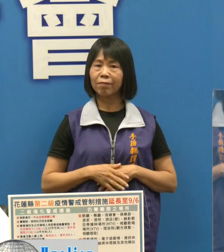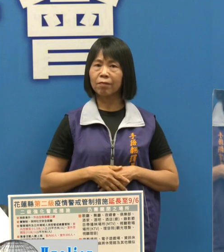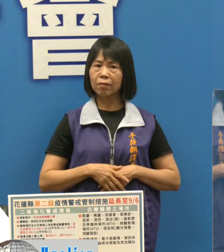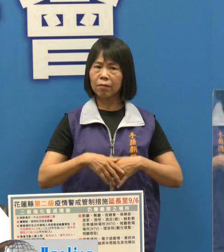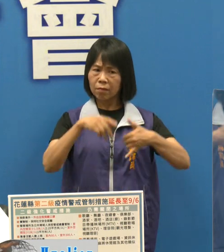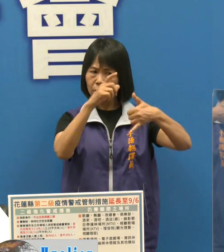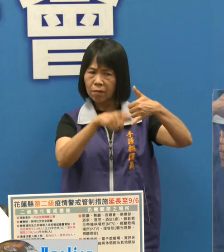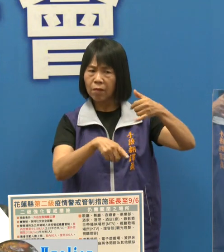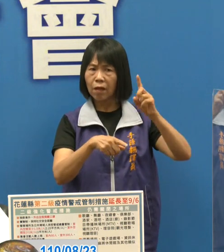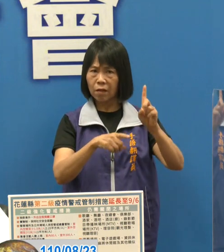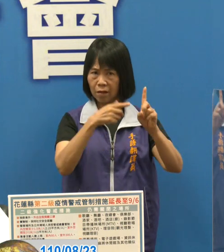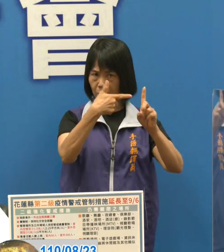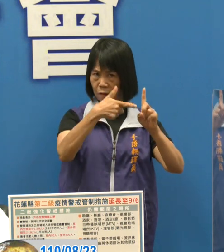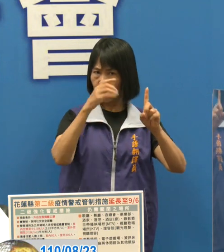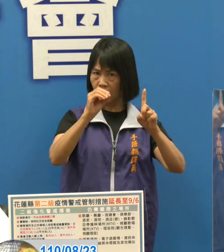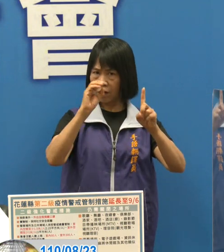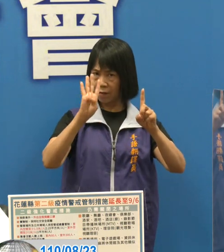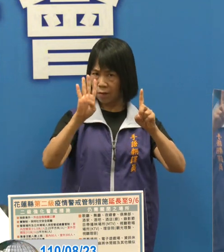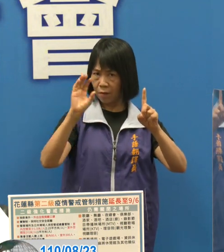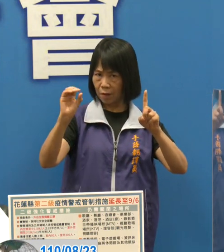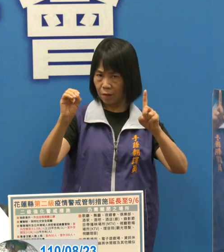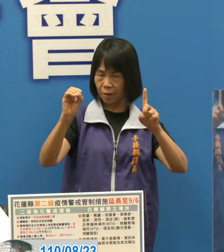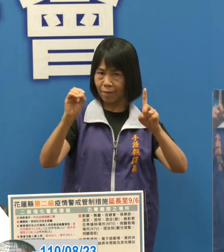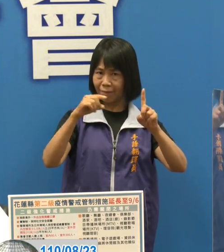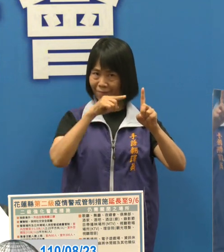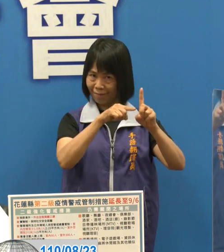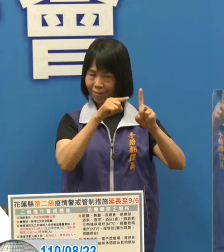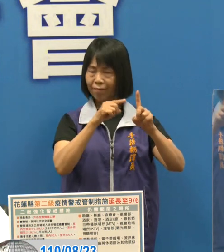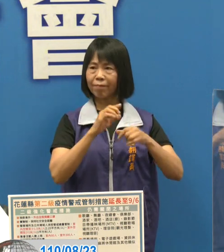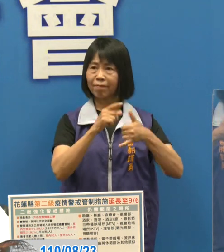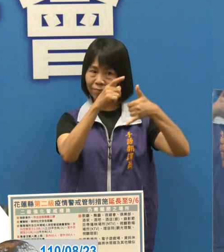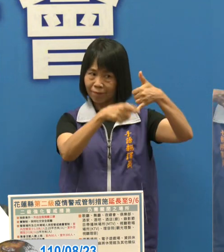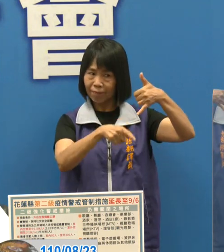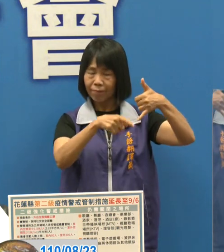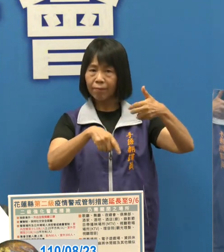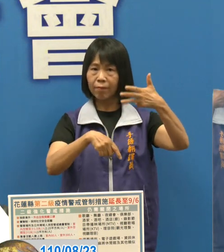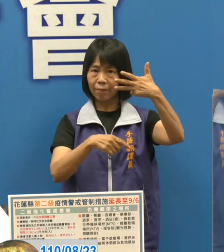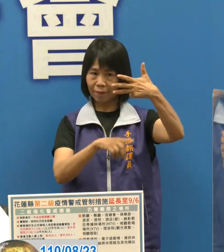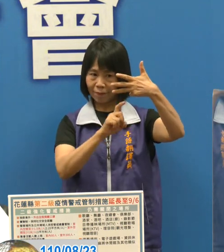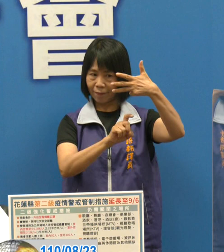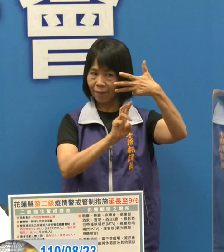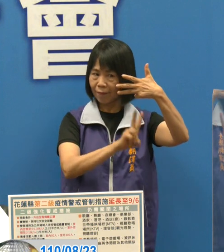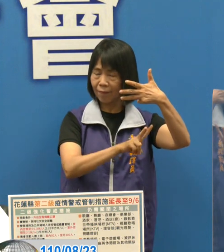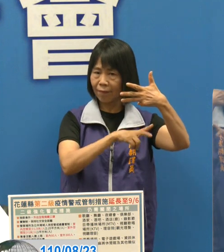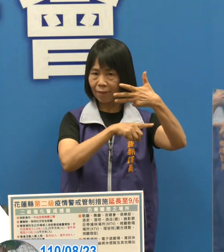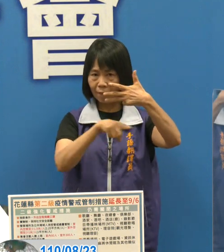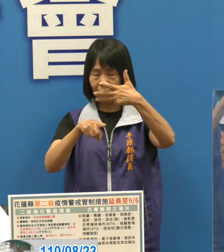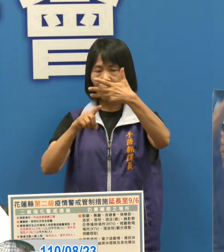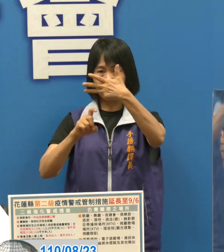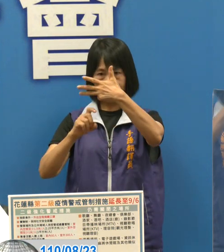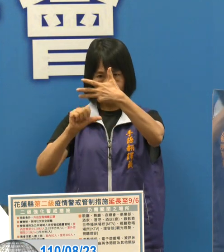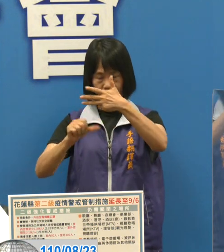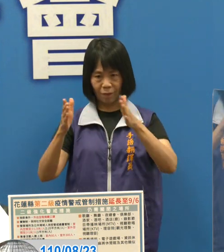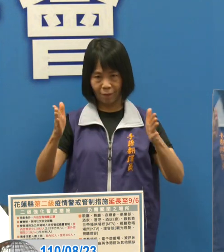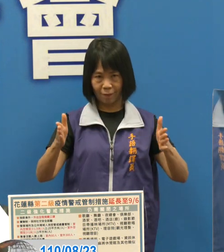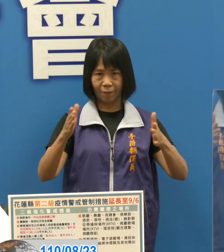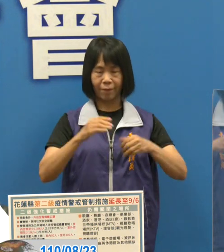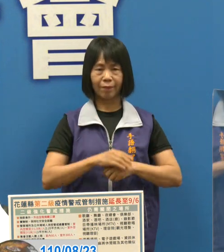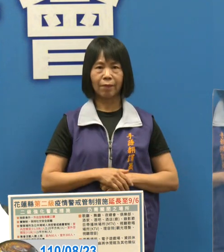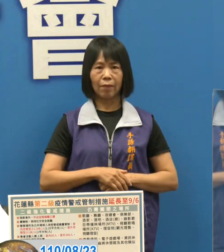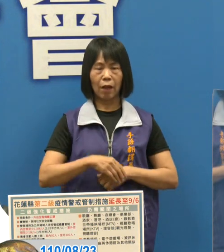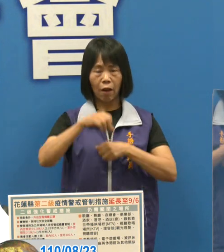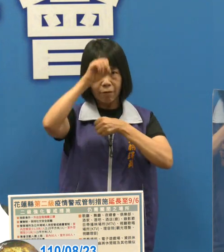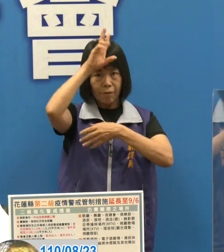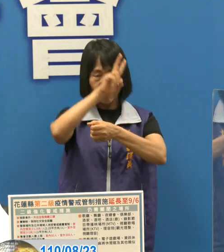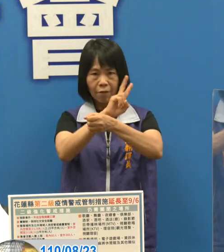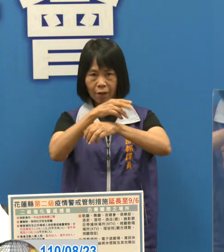案哈，16040哈，这个个案，那他在8月12号到8月15号这段时间，在我们